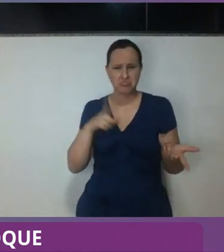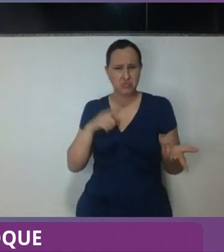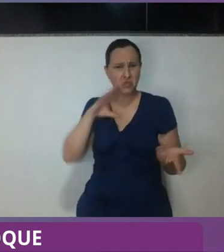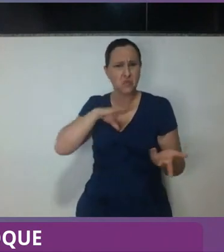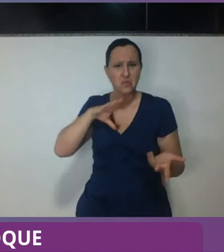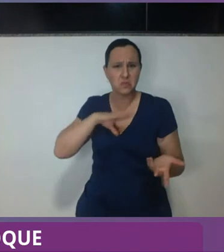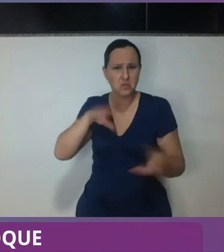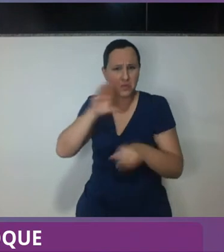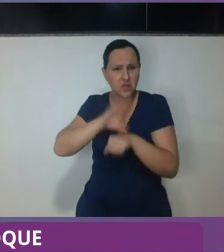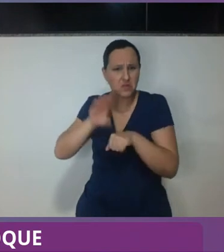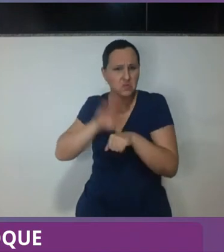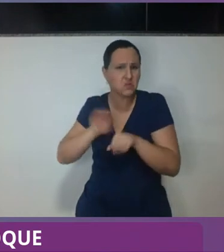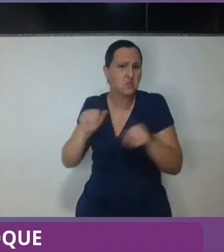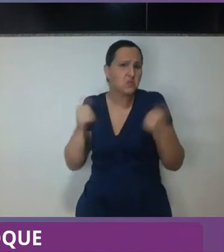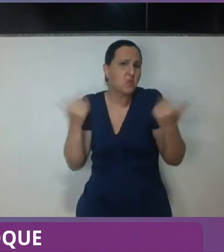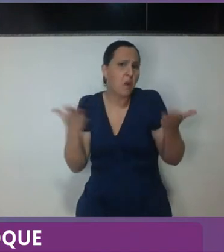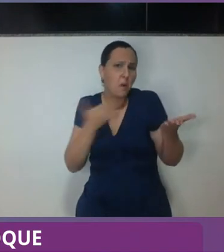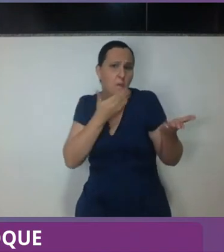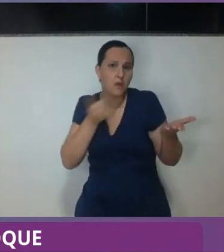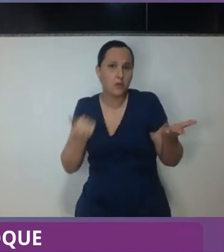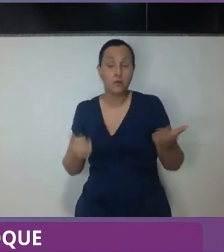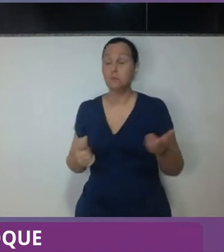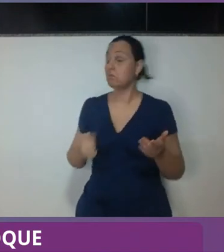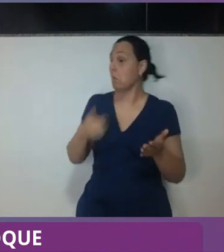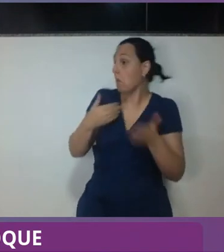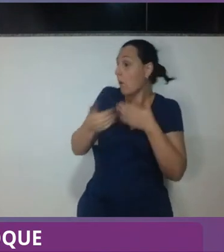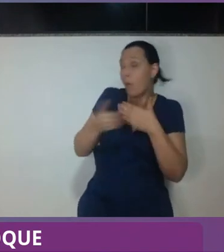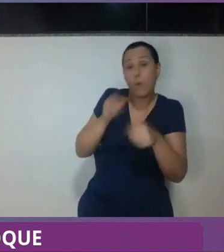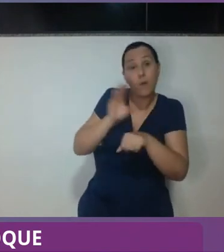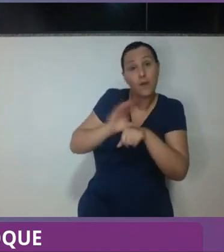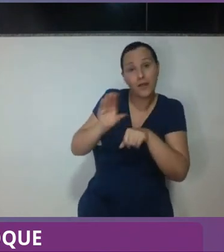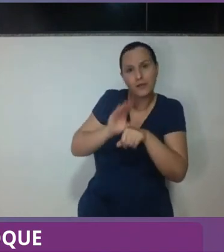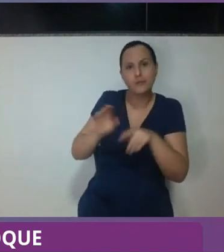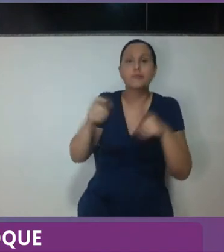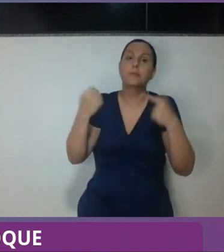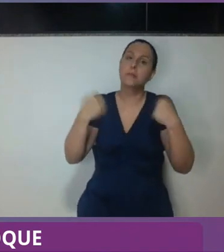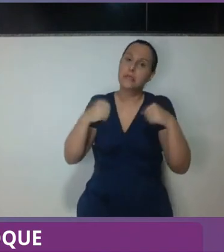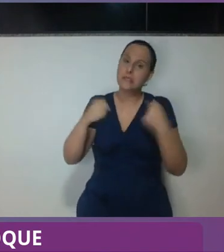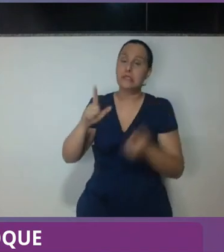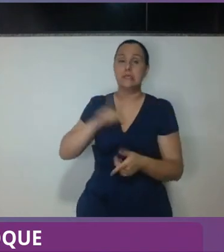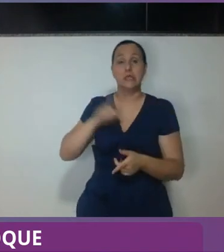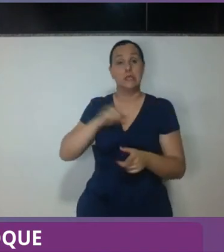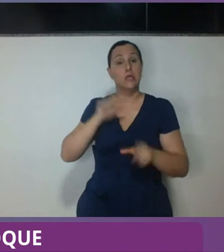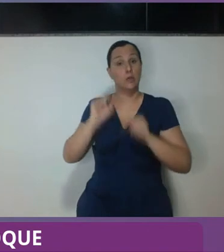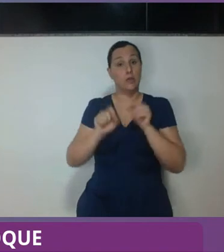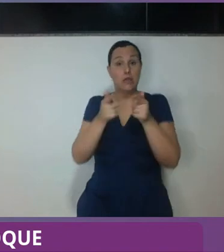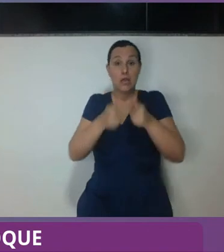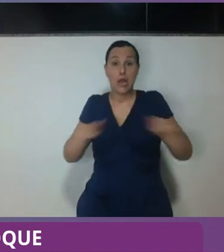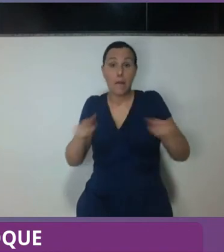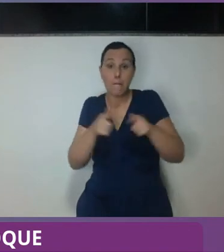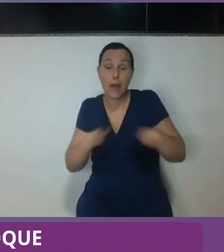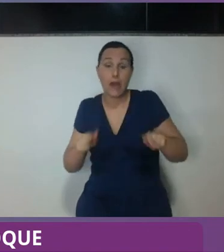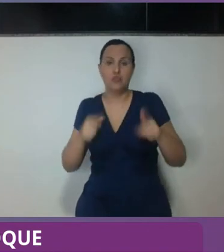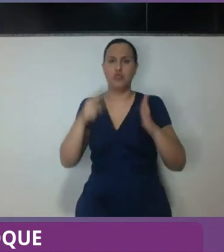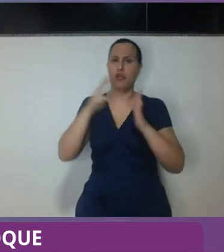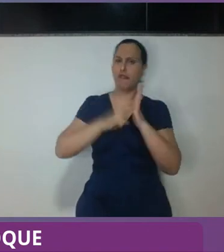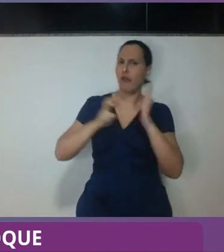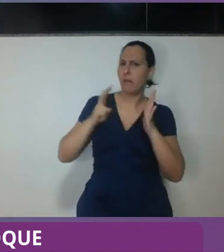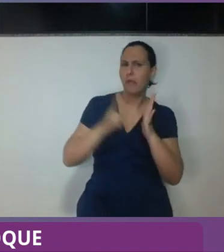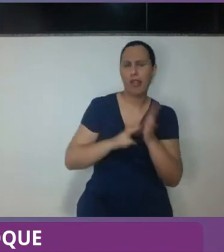português, seja ele que trabalhe gramática, seja ele que trabalhe vocabulário, seja ele que trabalhe escrita, qualquer